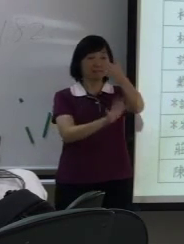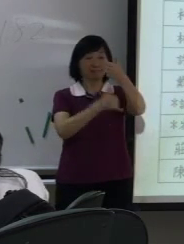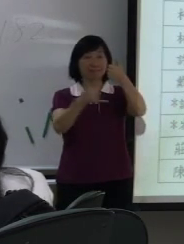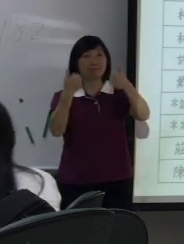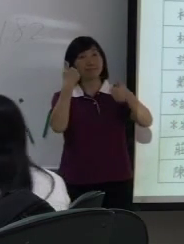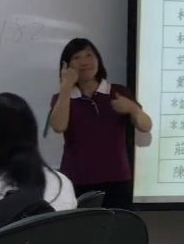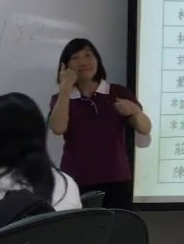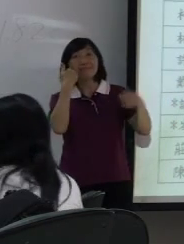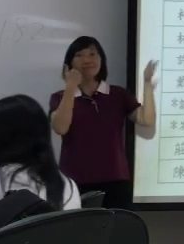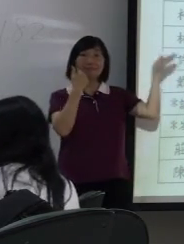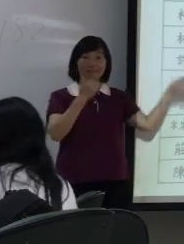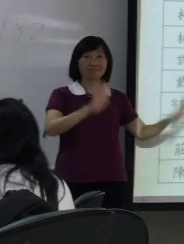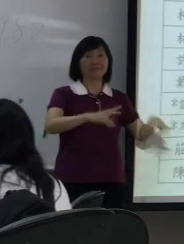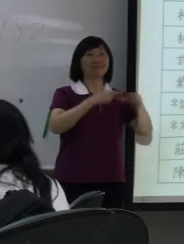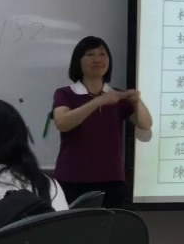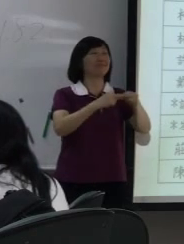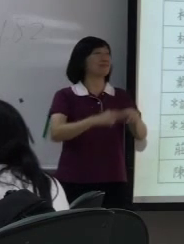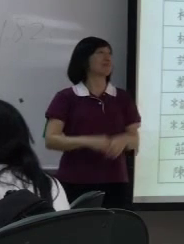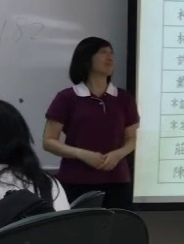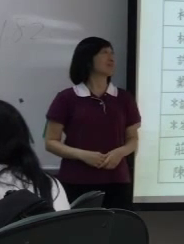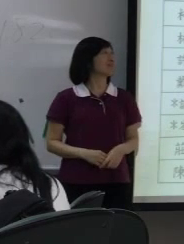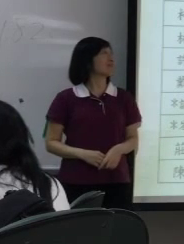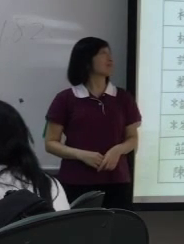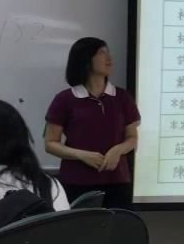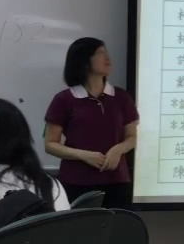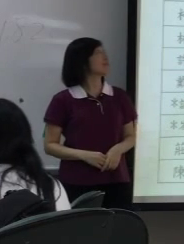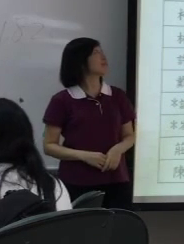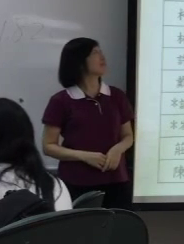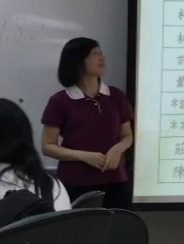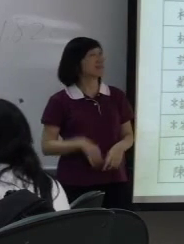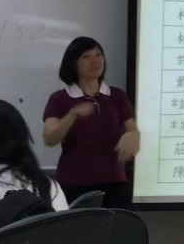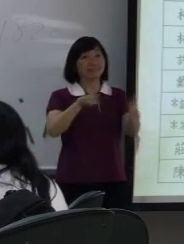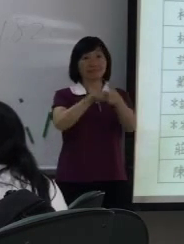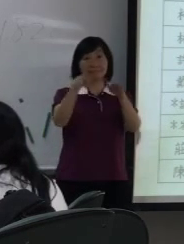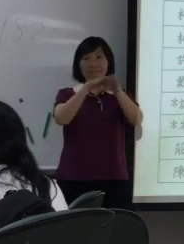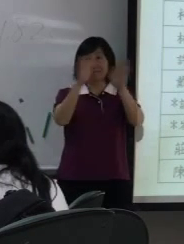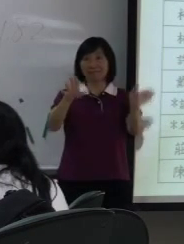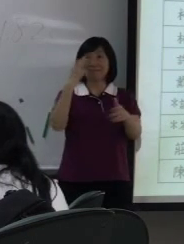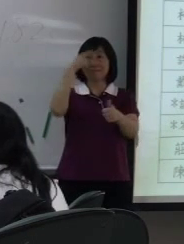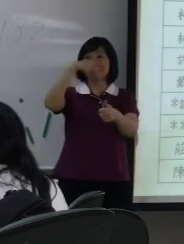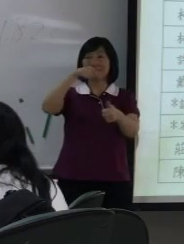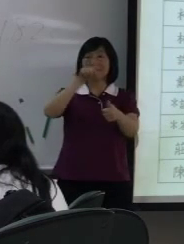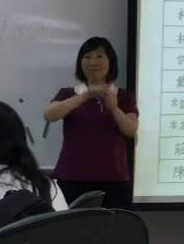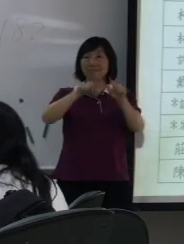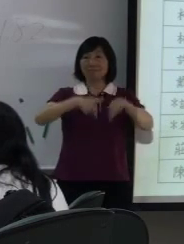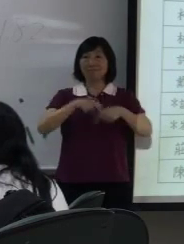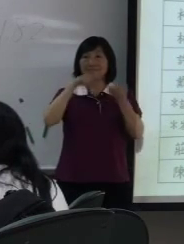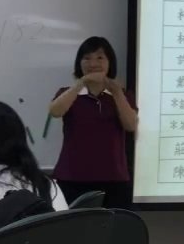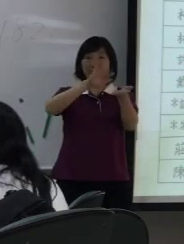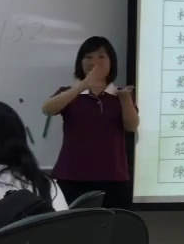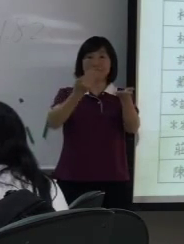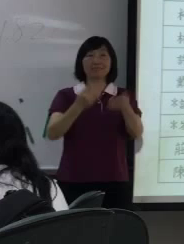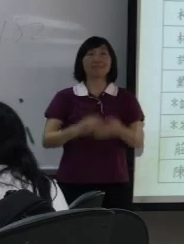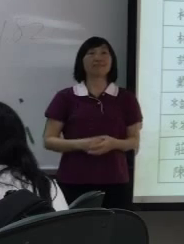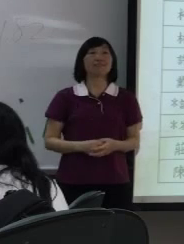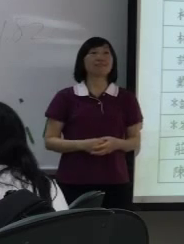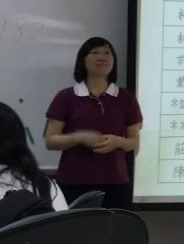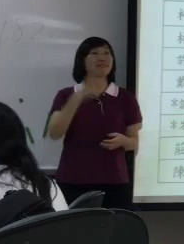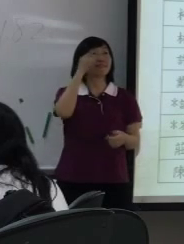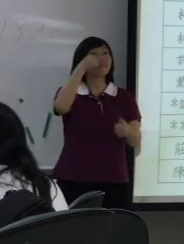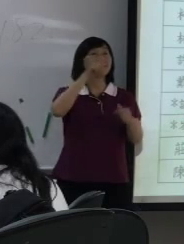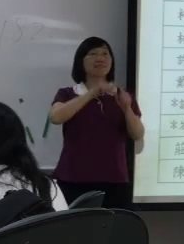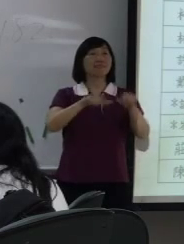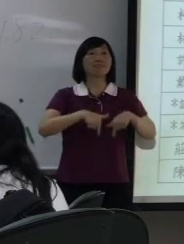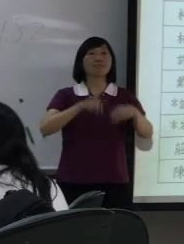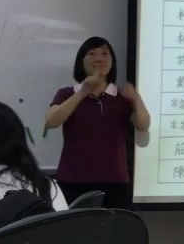跟审查委员，哦，首先这个专案是特教中心申请的，特教中心